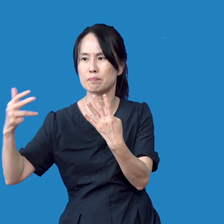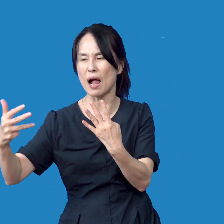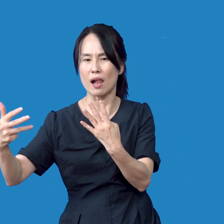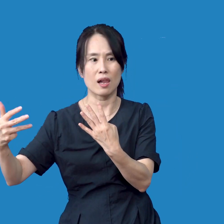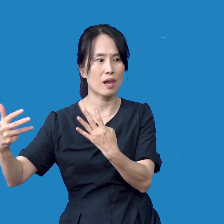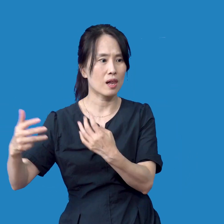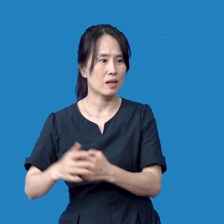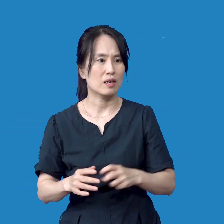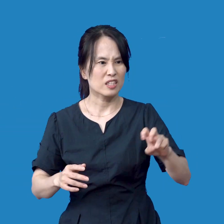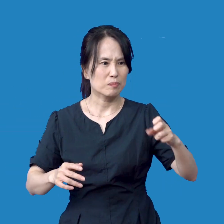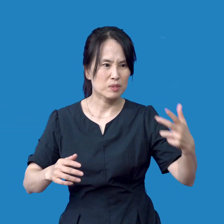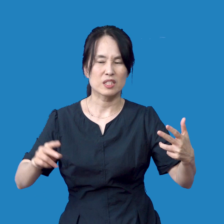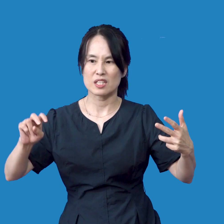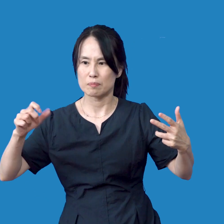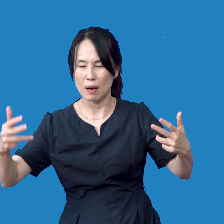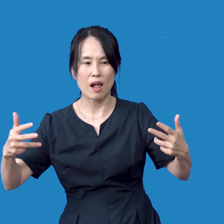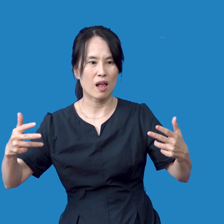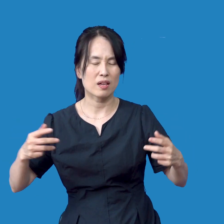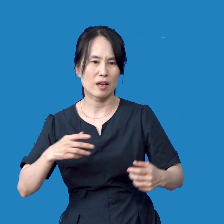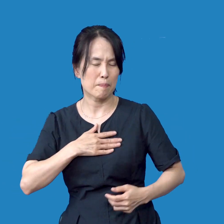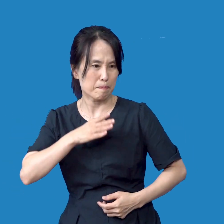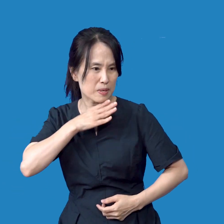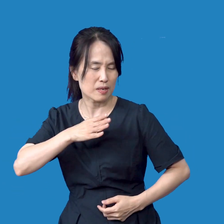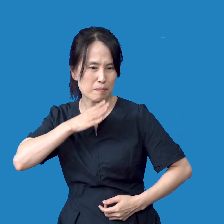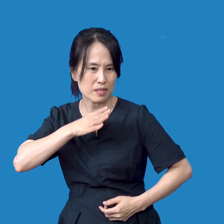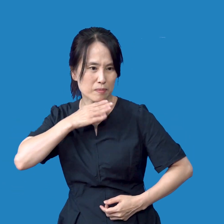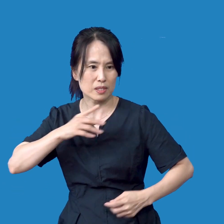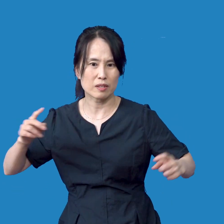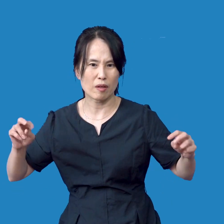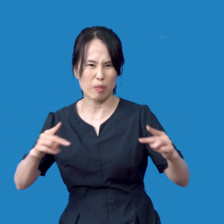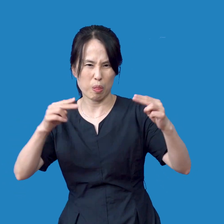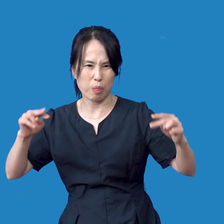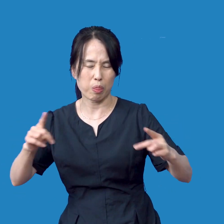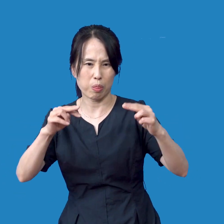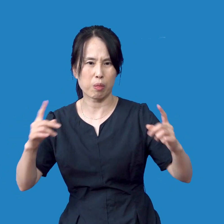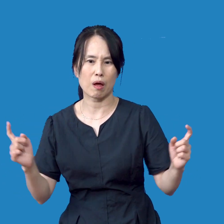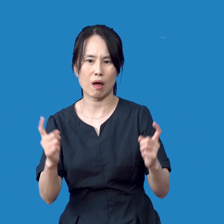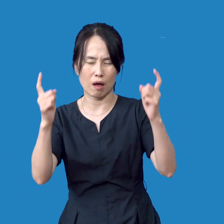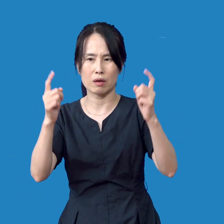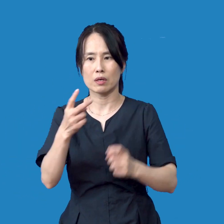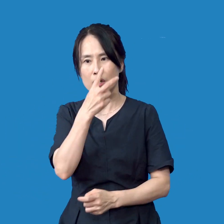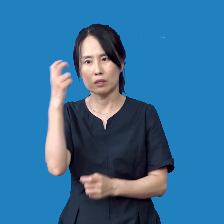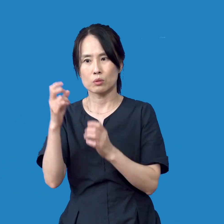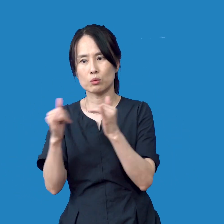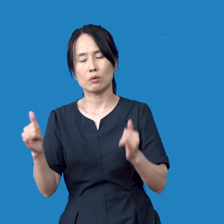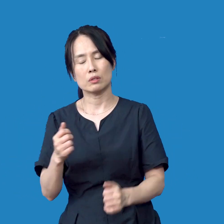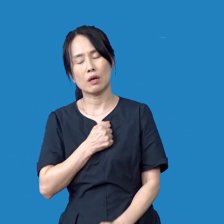그러면서 서로 자기가 맞다고 우기다가 다툼이 일어난 것입니다. 똑똑이가 너무 답답해서